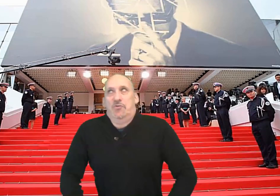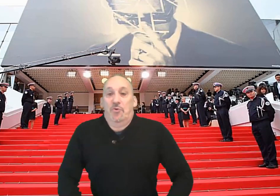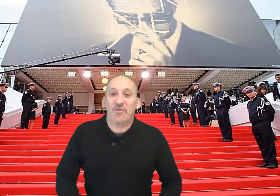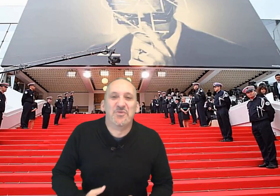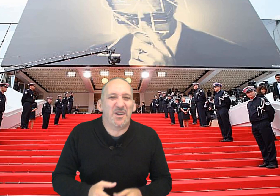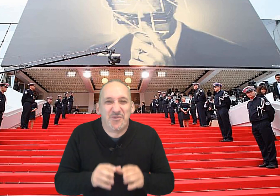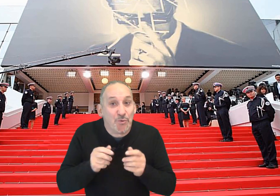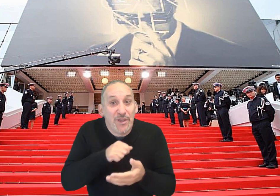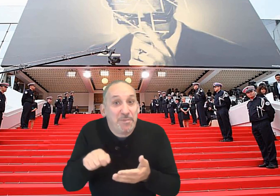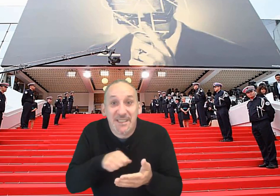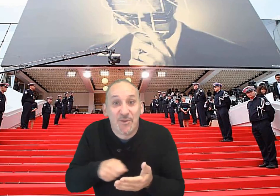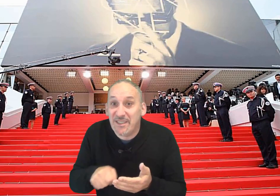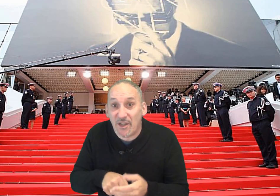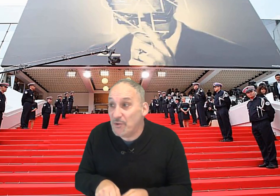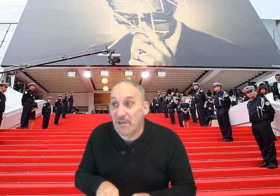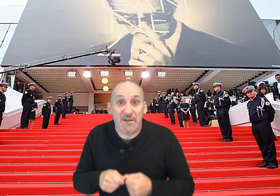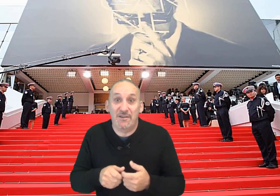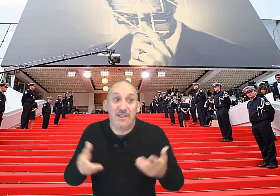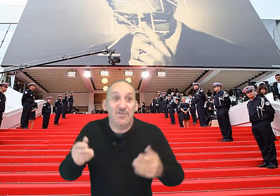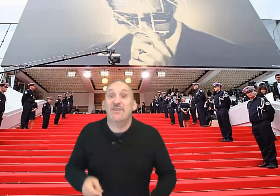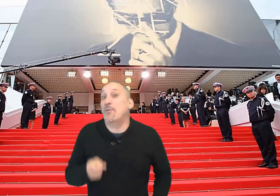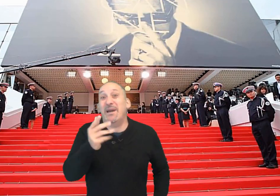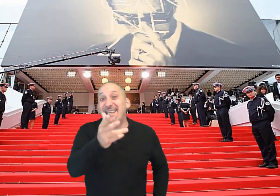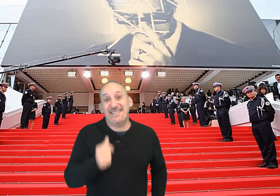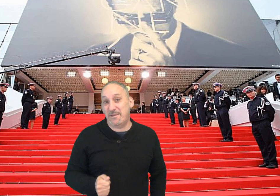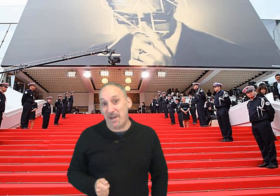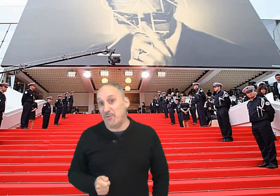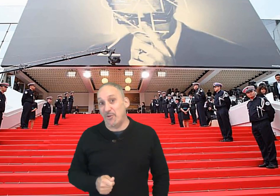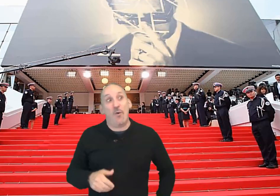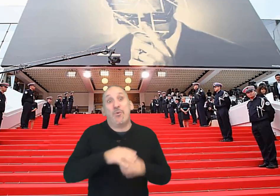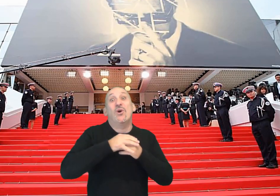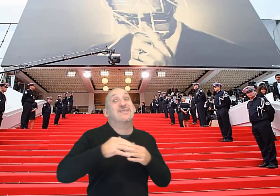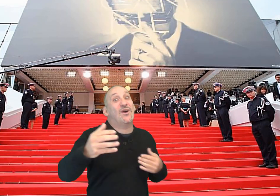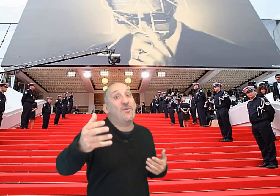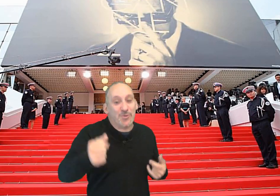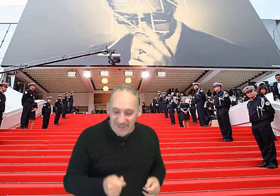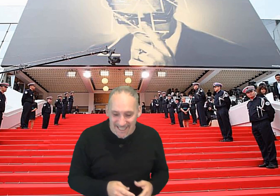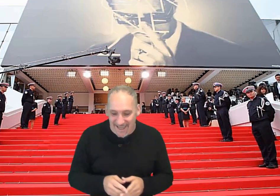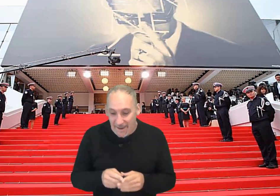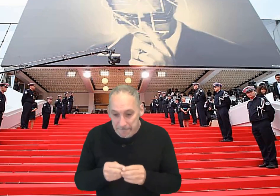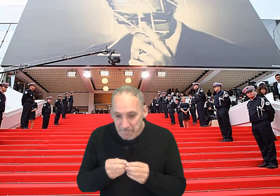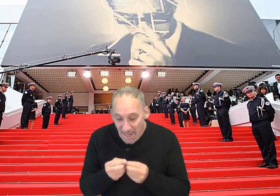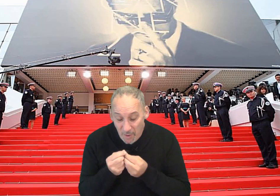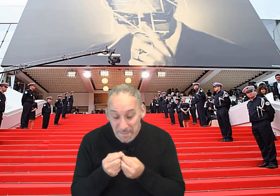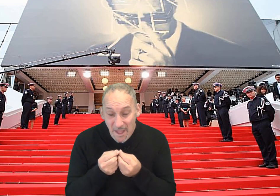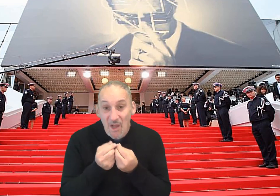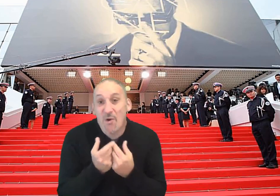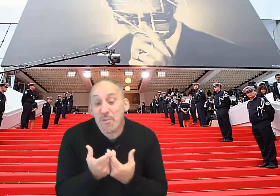Delon et tout. Alors du coup, il y a une pétition qui circule. Il y a des gens qui veulent pas qu'il ait cette palme d'honneur pour l'ensemble de sa carrière. Alors, qu'en